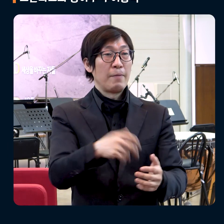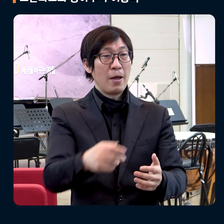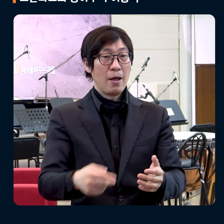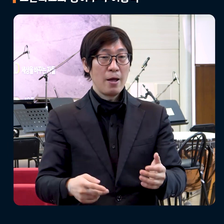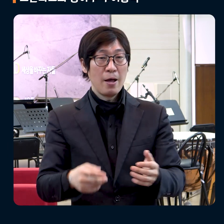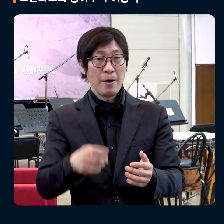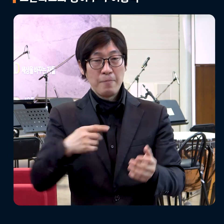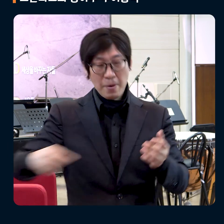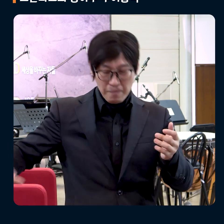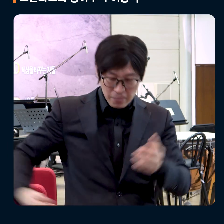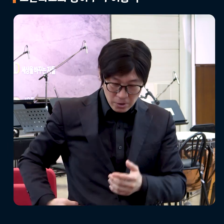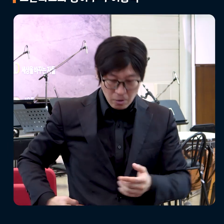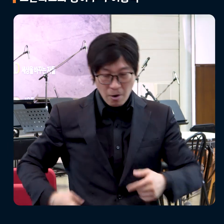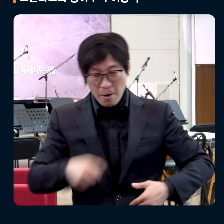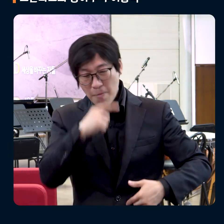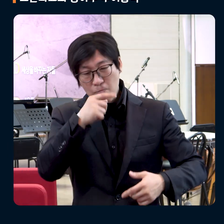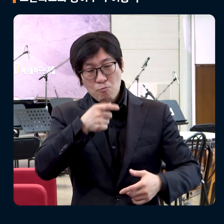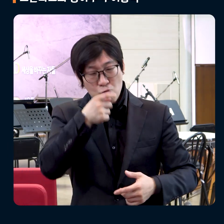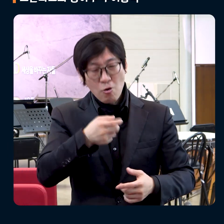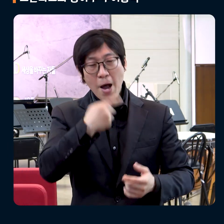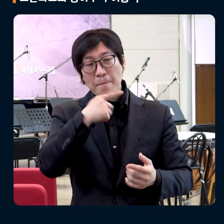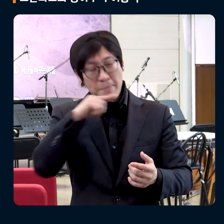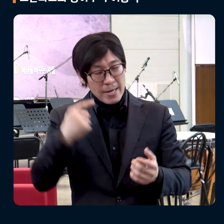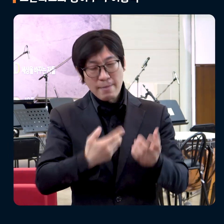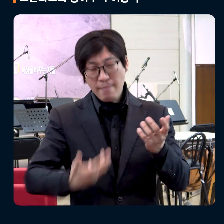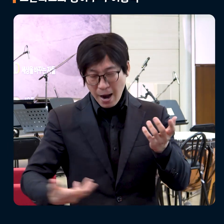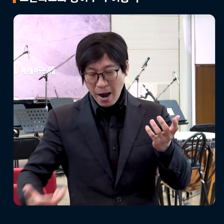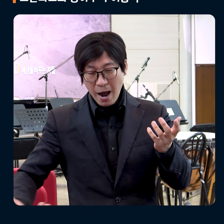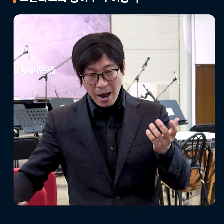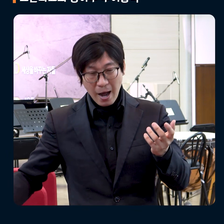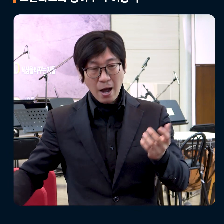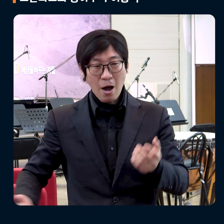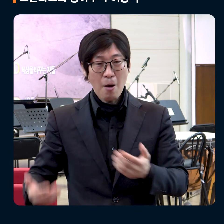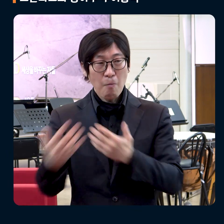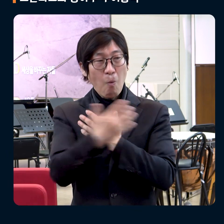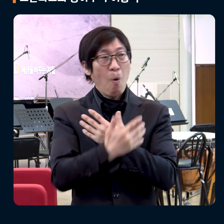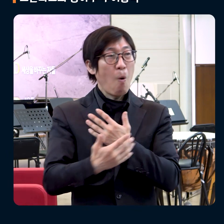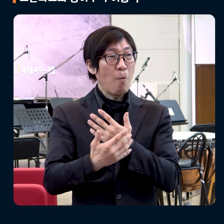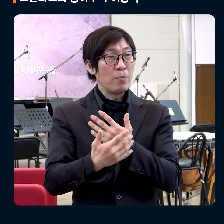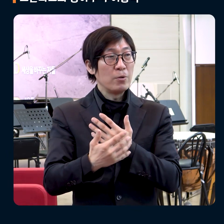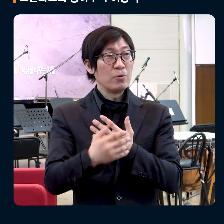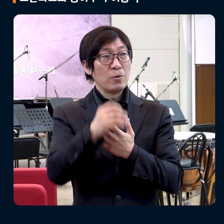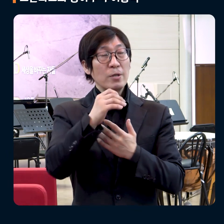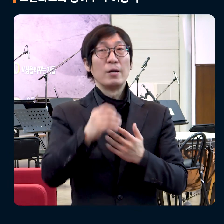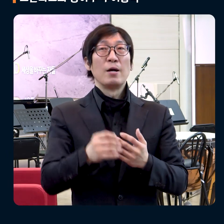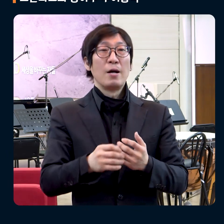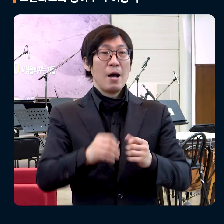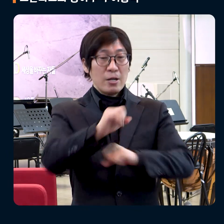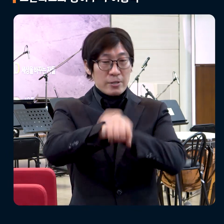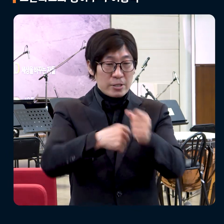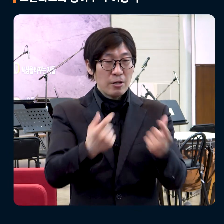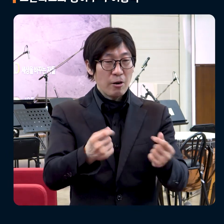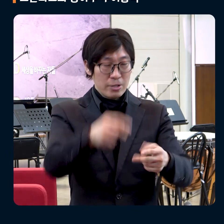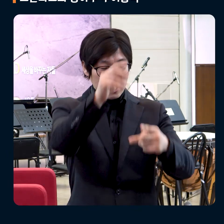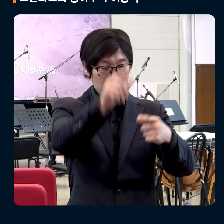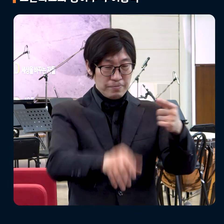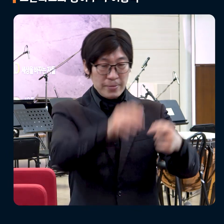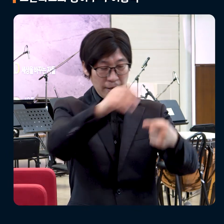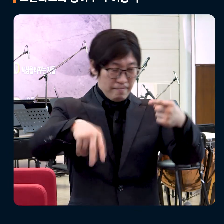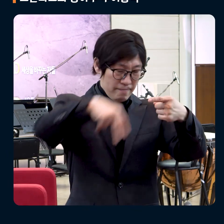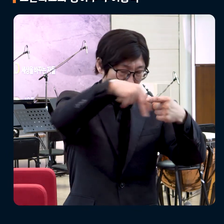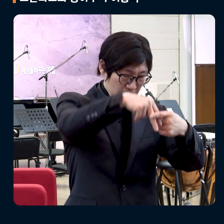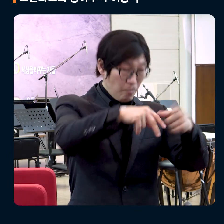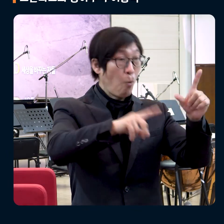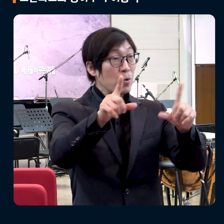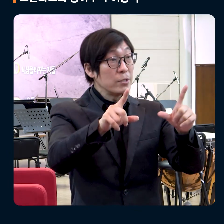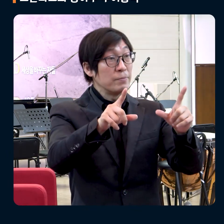지셔가지고 창에 찔리시고, 여러분 물과 피를 다 쏟아서 몸이 엉망이 돼 있고 짐승처럼 십자가에